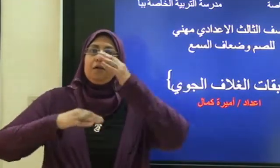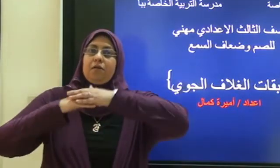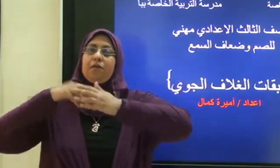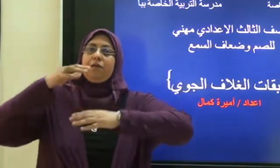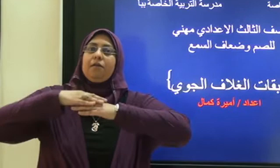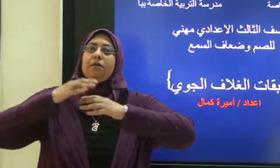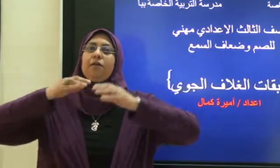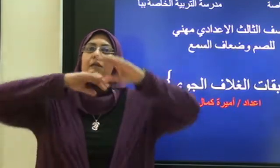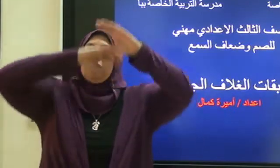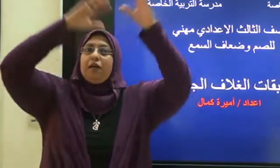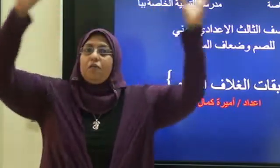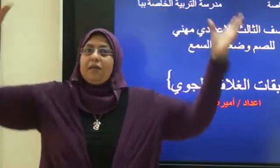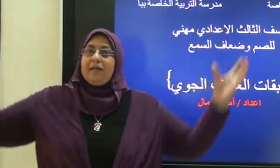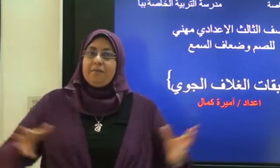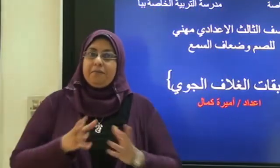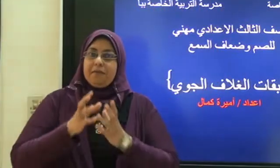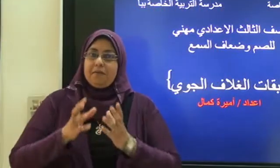طبقات الغلاف